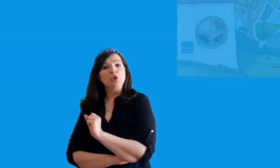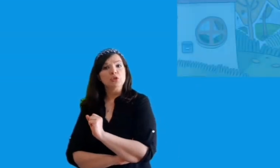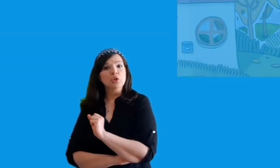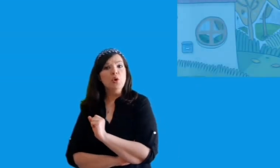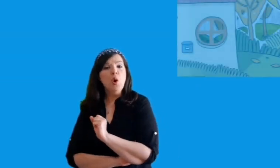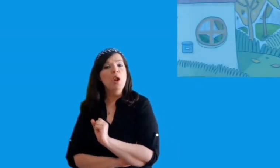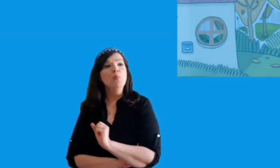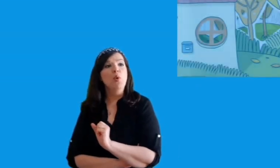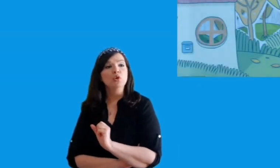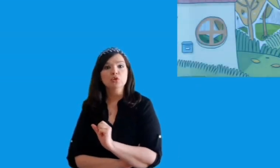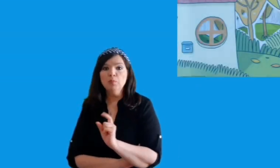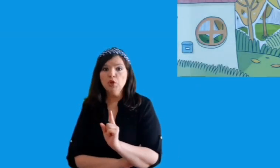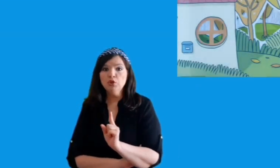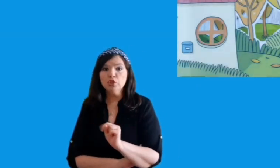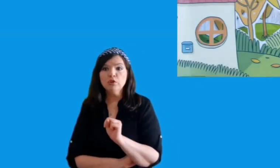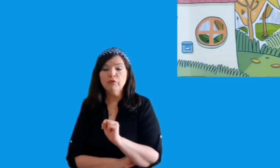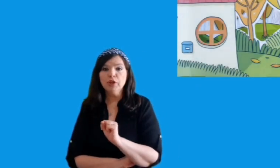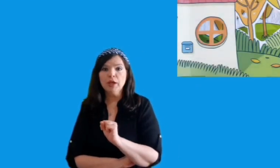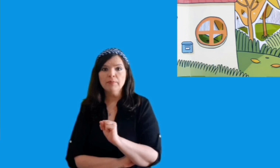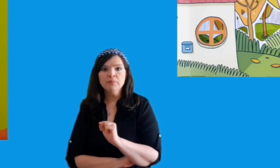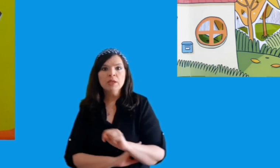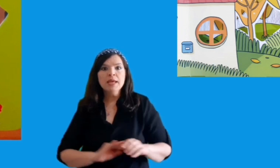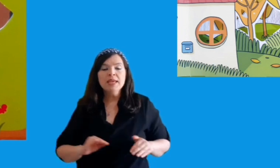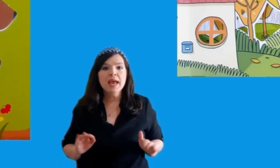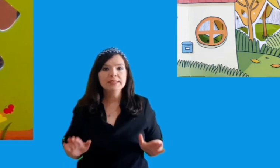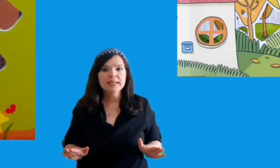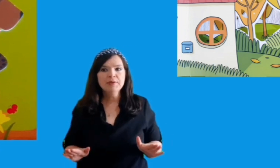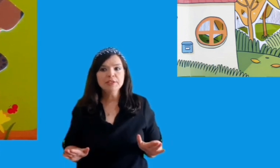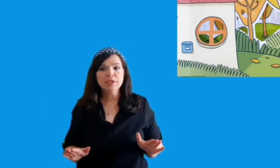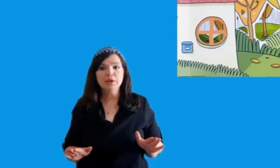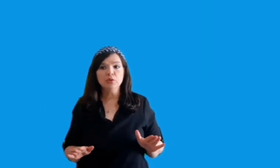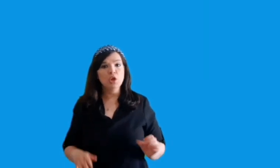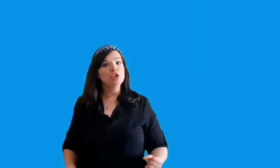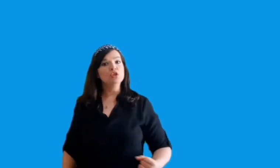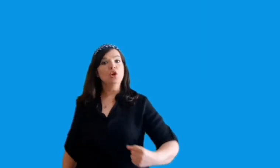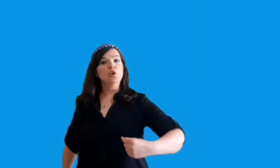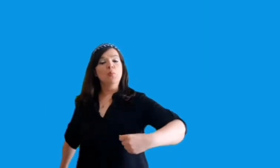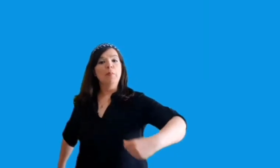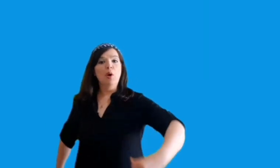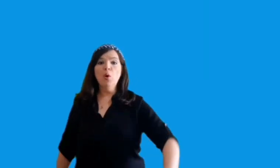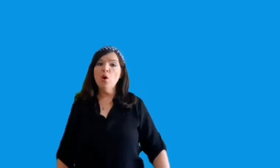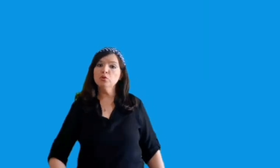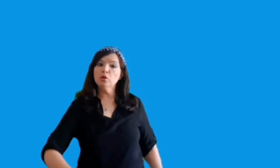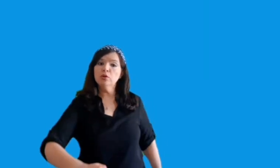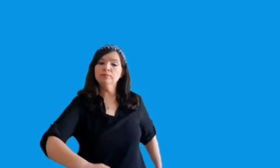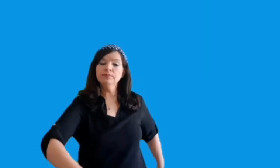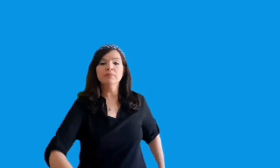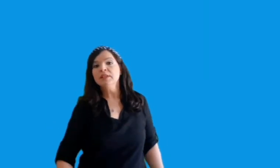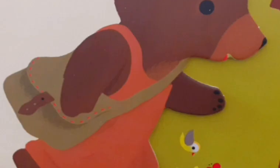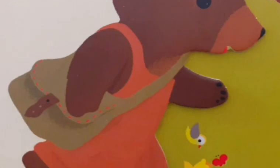un paseo al bosque mientras se enfría! Y así lo hicieron. Salió Papá